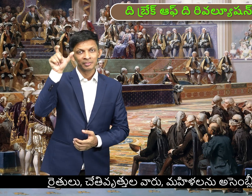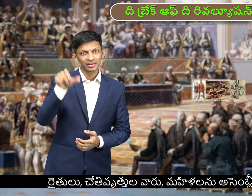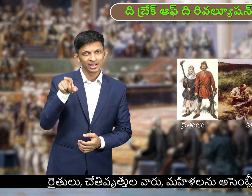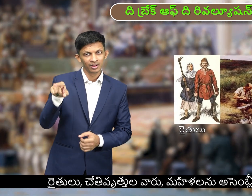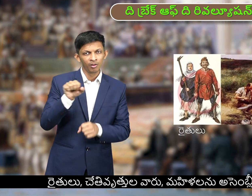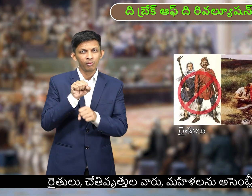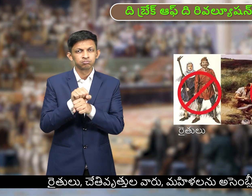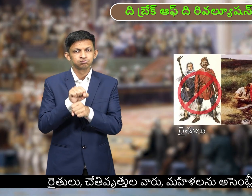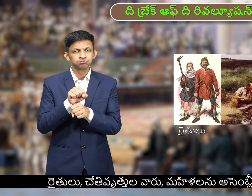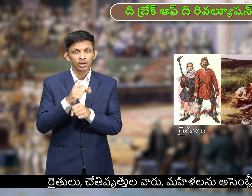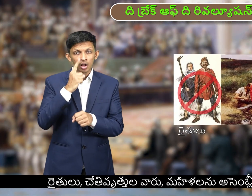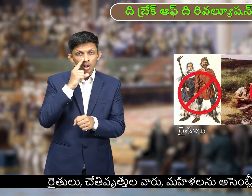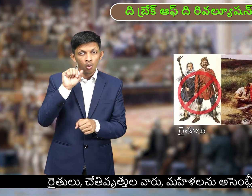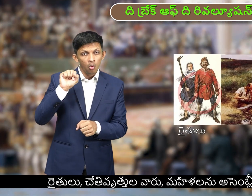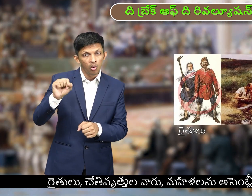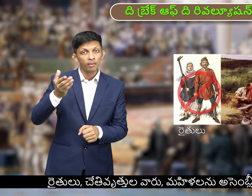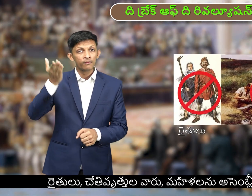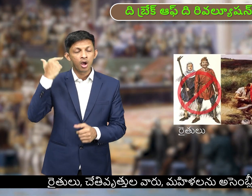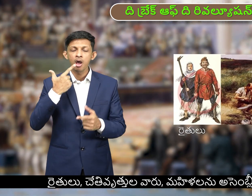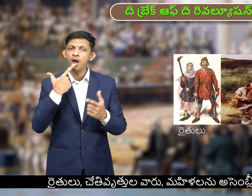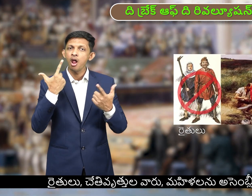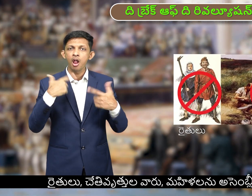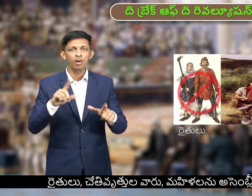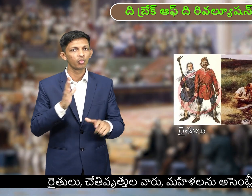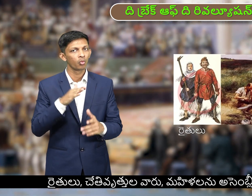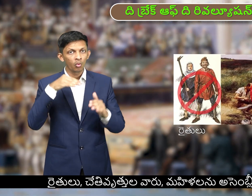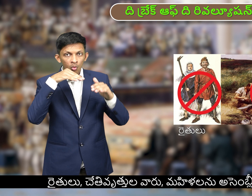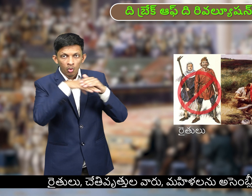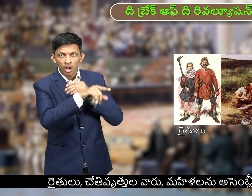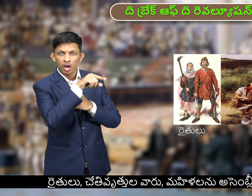రైతులు, చేతివృత్తుల వారు, మహిళలను అసెంబ్లీలోకి రానివ్వలేదు.